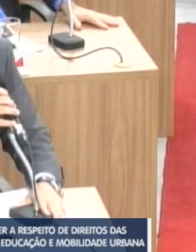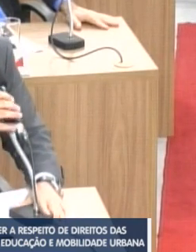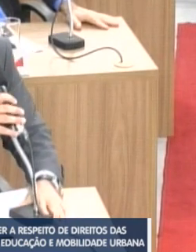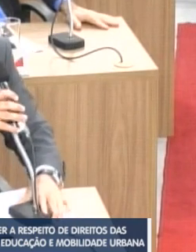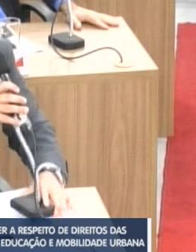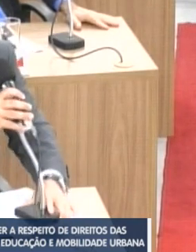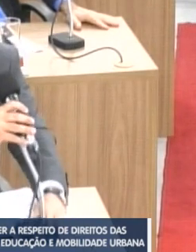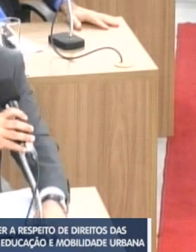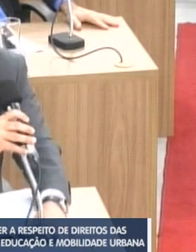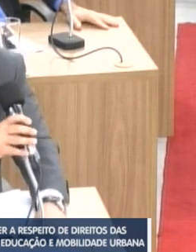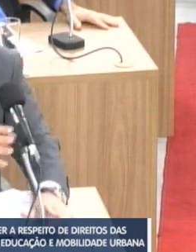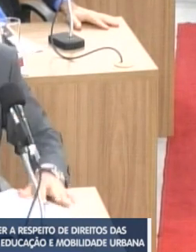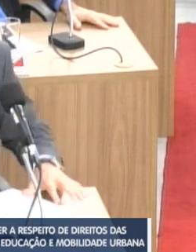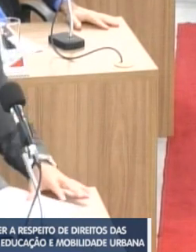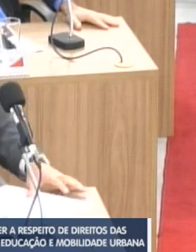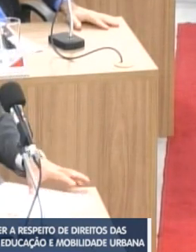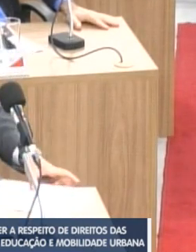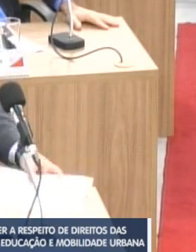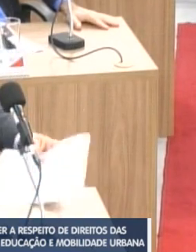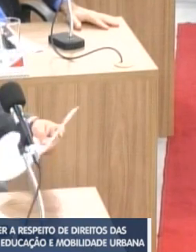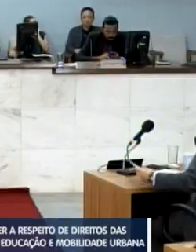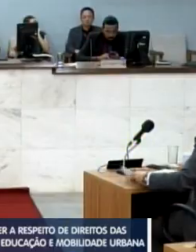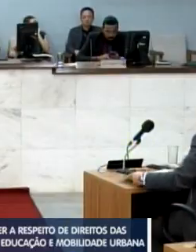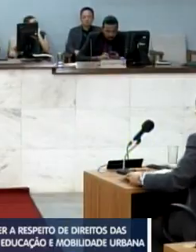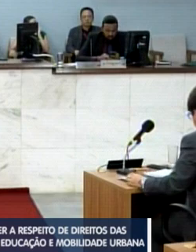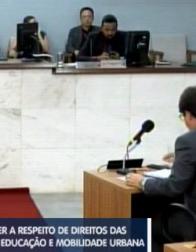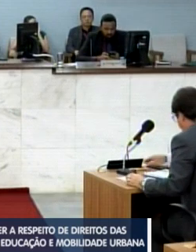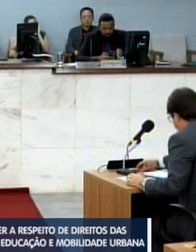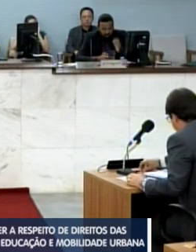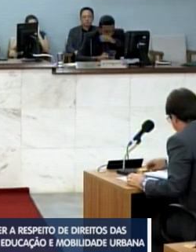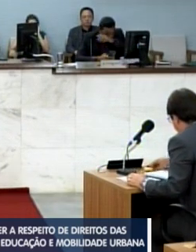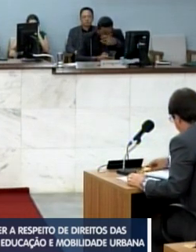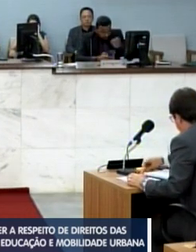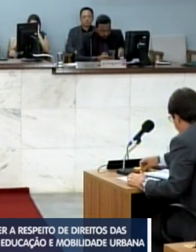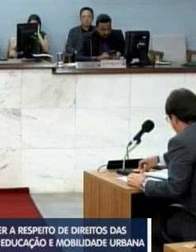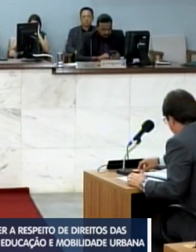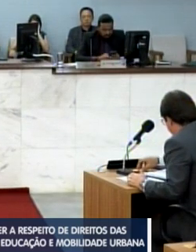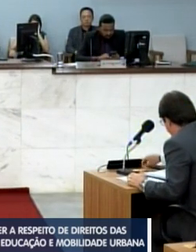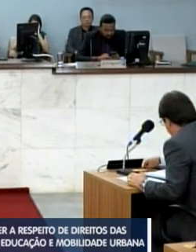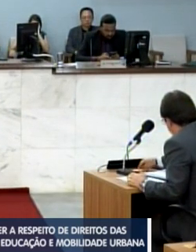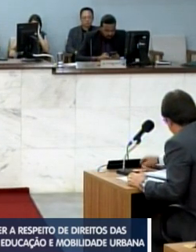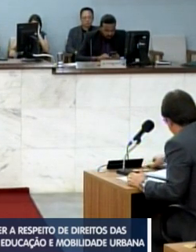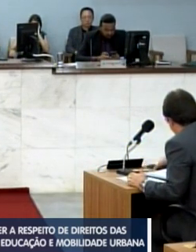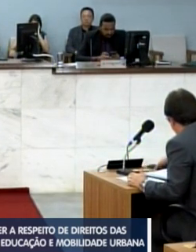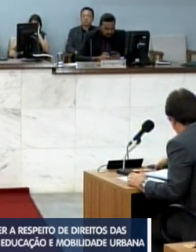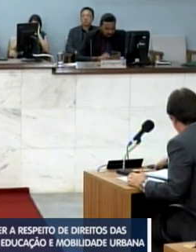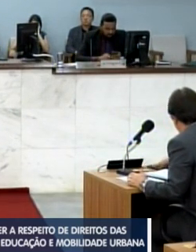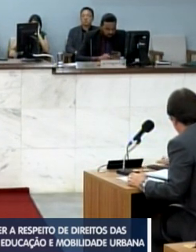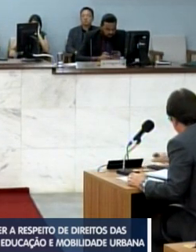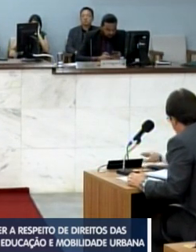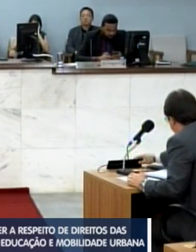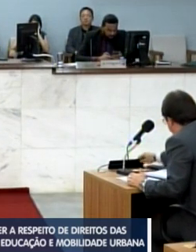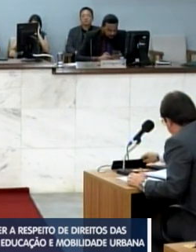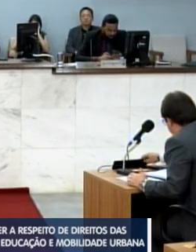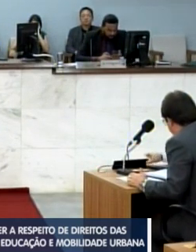Ok. Obrigado, doutor Marcelo. Seja sempre bem-vindo. Parabéns pela sua explanação. A Câmara está sempre aberta aí